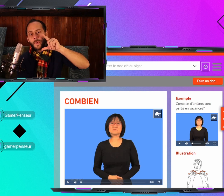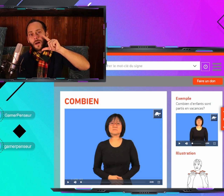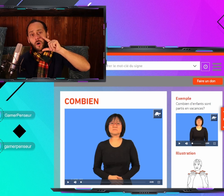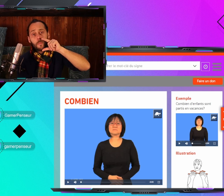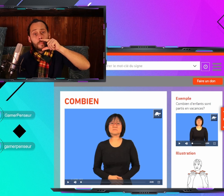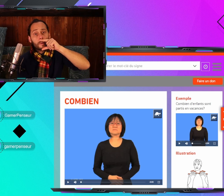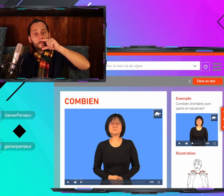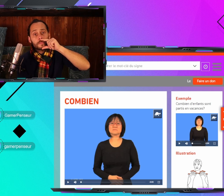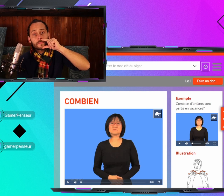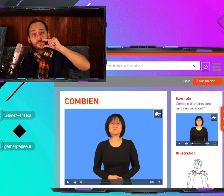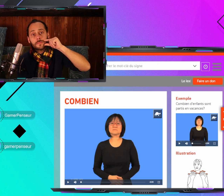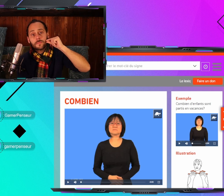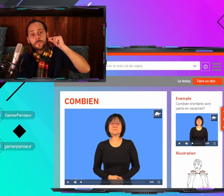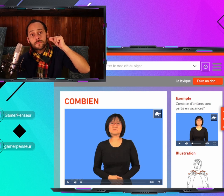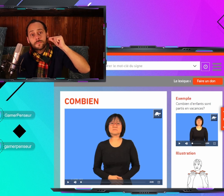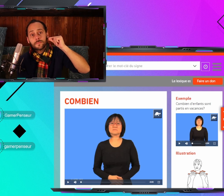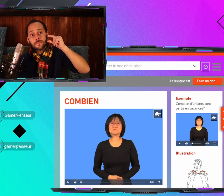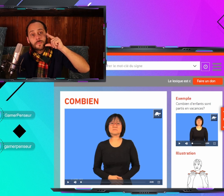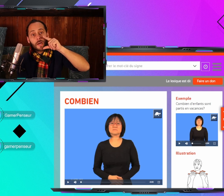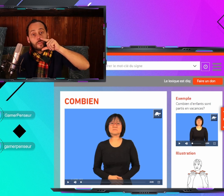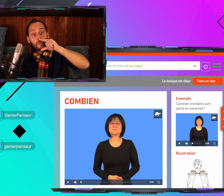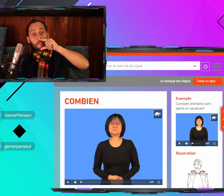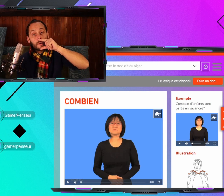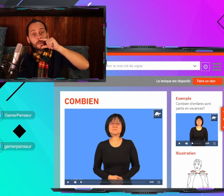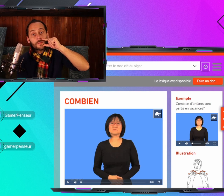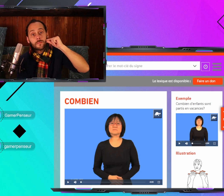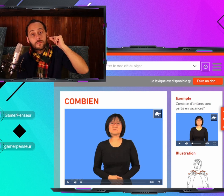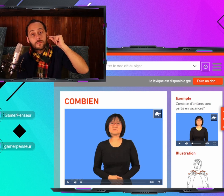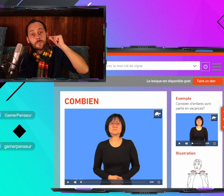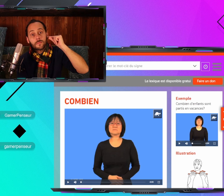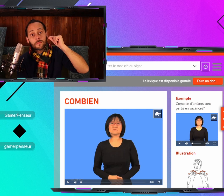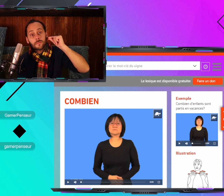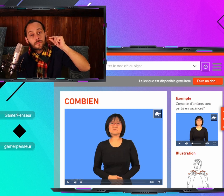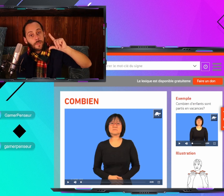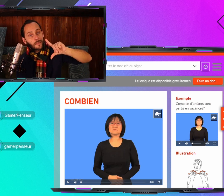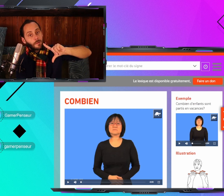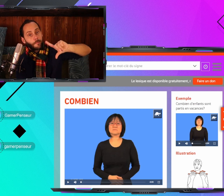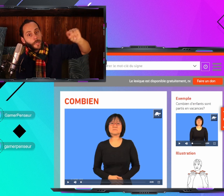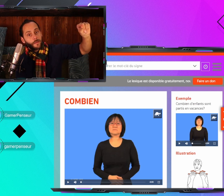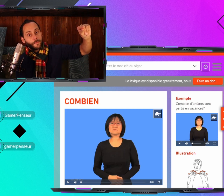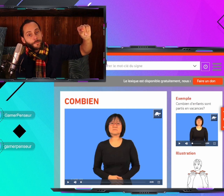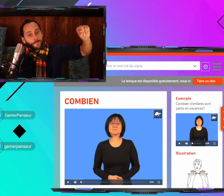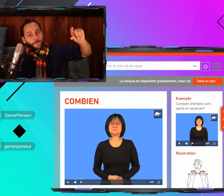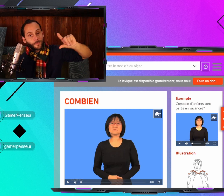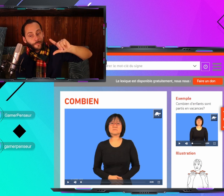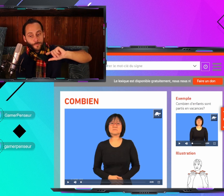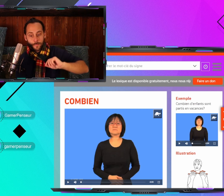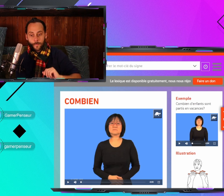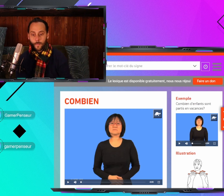Ça ressemblait à homme. Un homme. Et là, c'est parti.